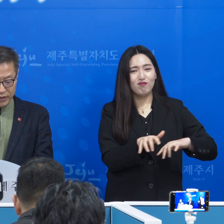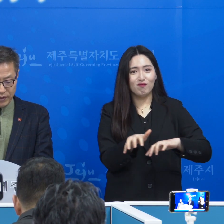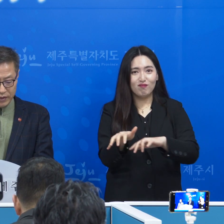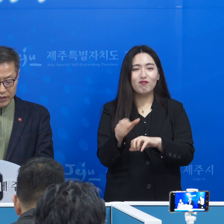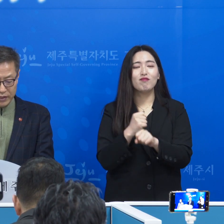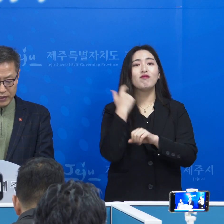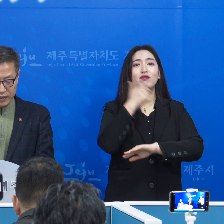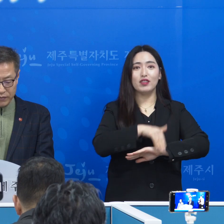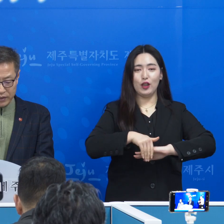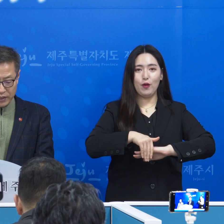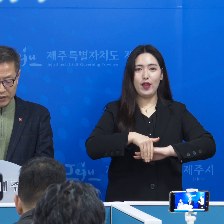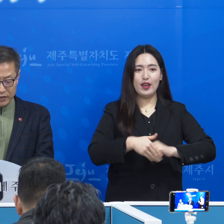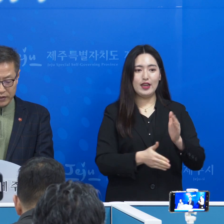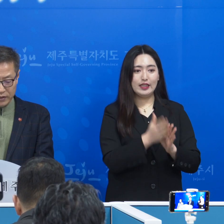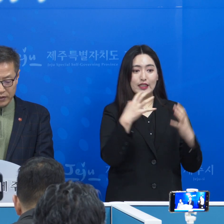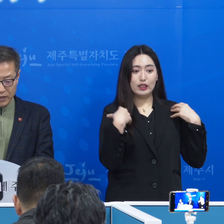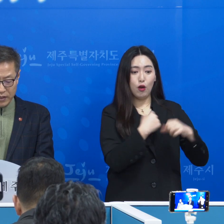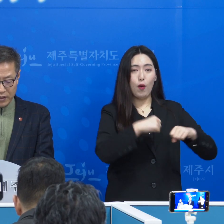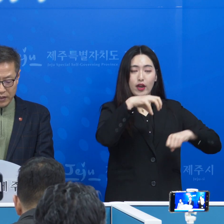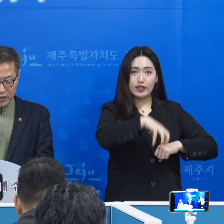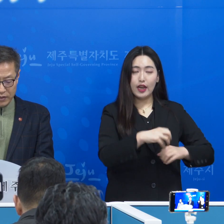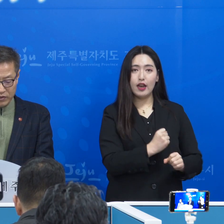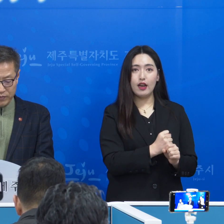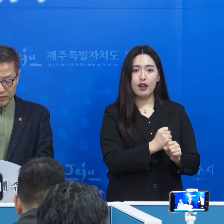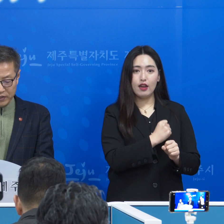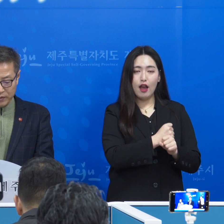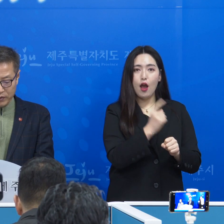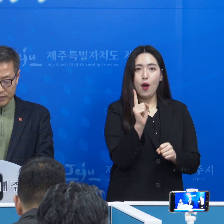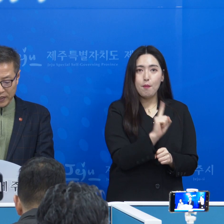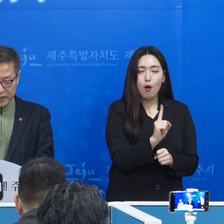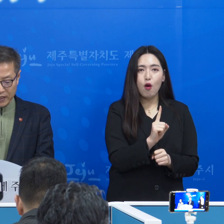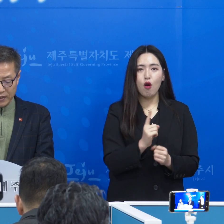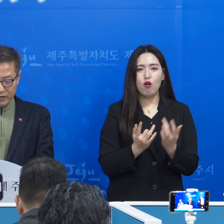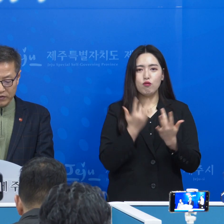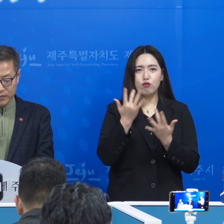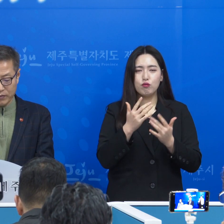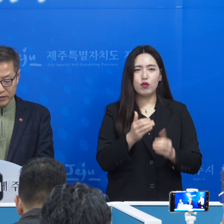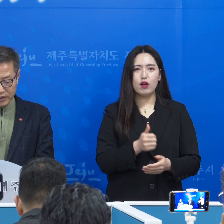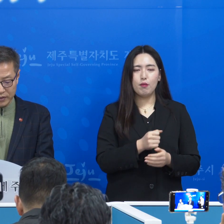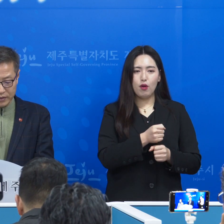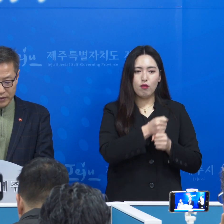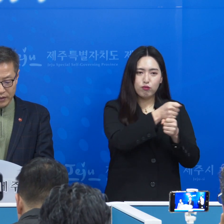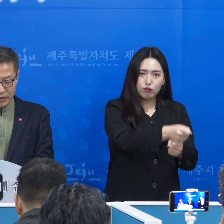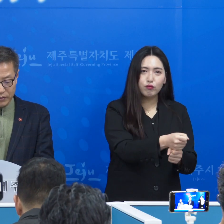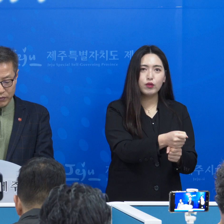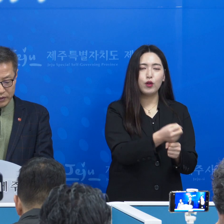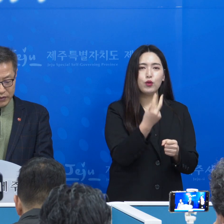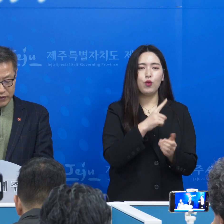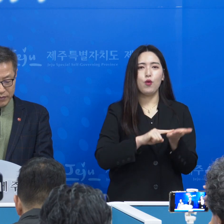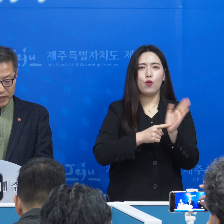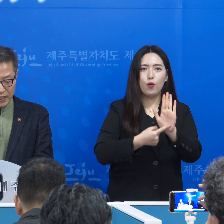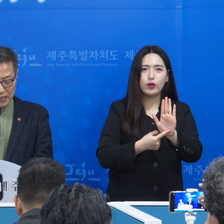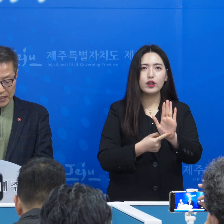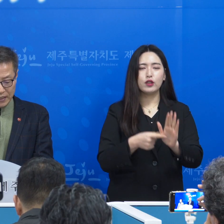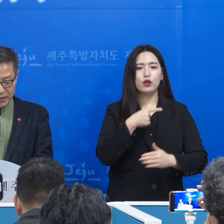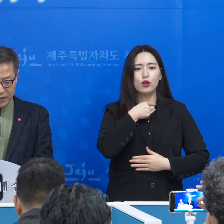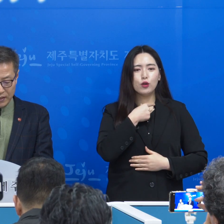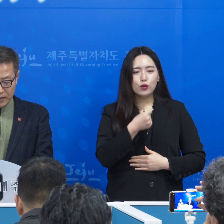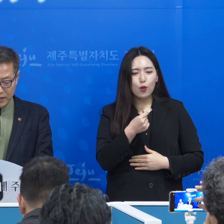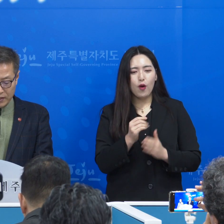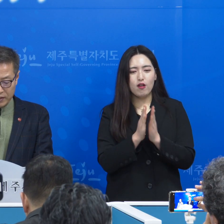이어갈 계획이며 시청 광장에서는 들불불시 모심 행사 들불 콘서트, 소원지 쓰기 및